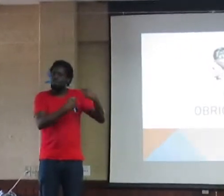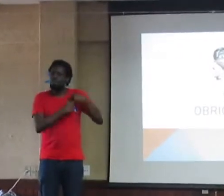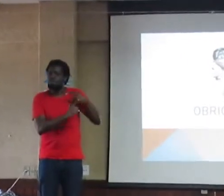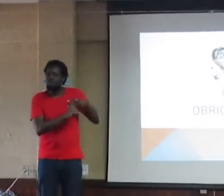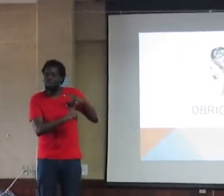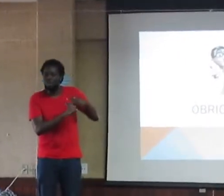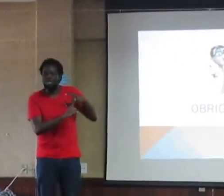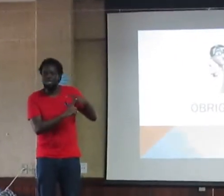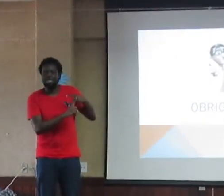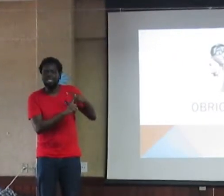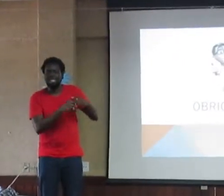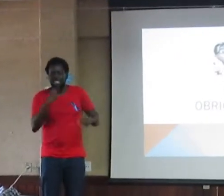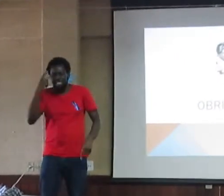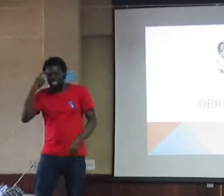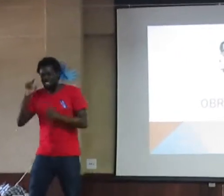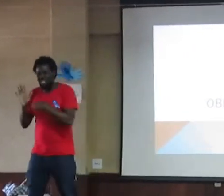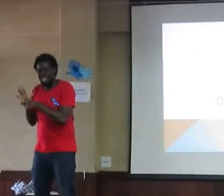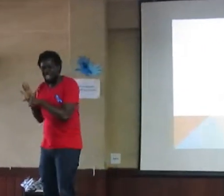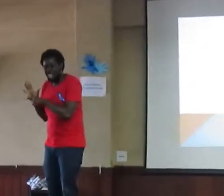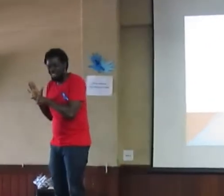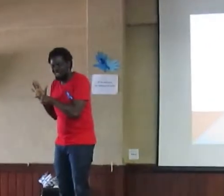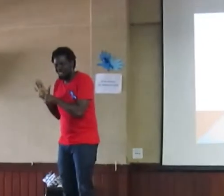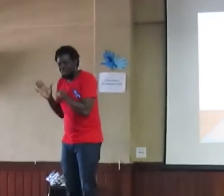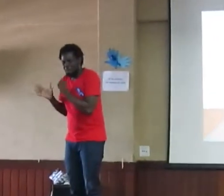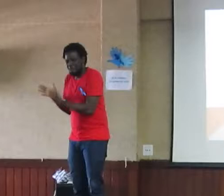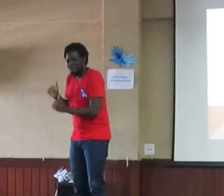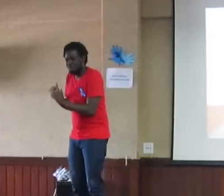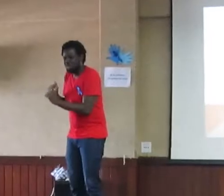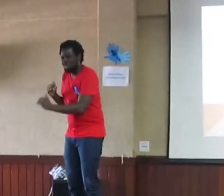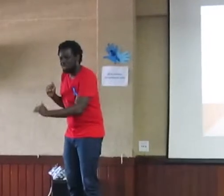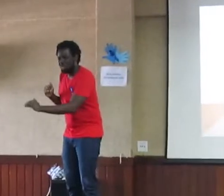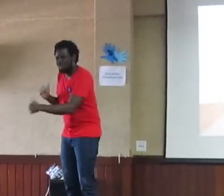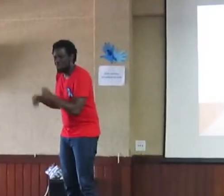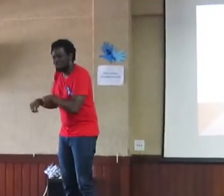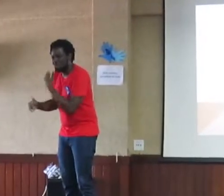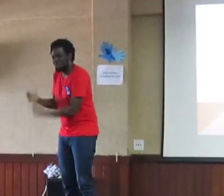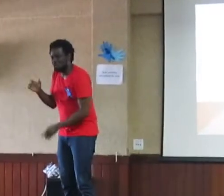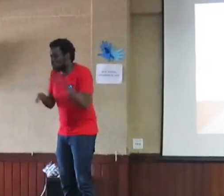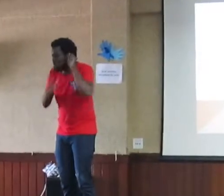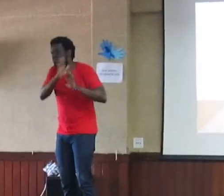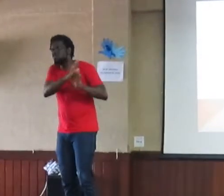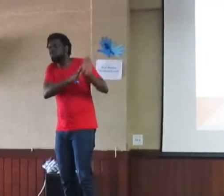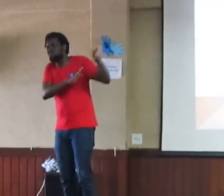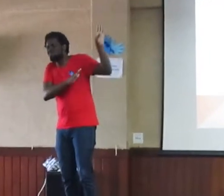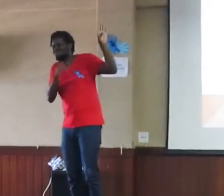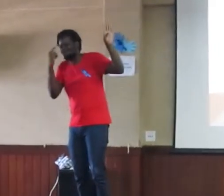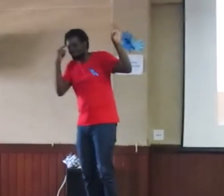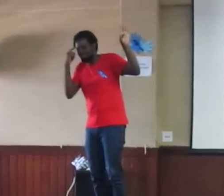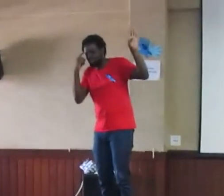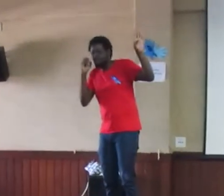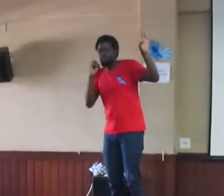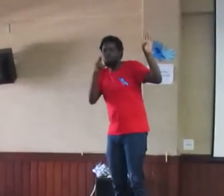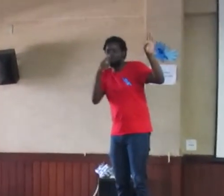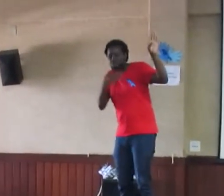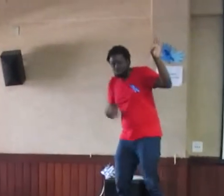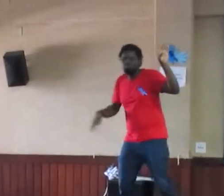nós surdos somos muito capazes de fazer qualquer coisa. E eu sempre pensei positivo durante a minha vida. Eu vejo muitos ouvintes